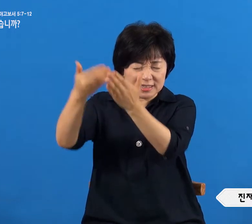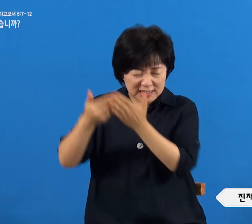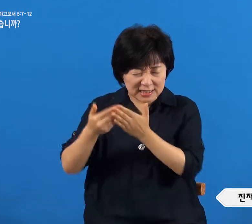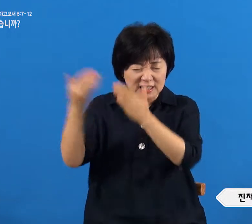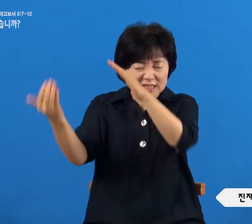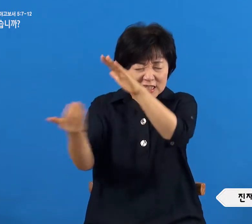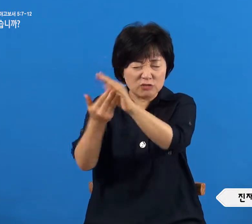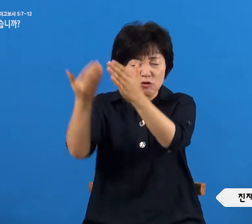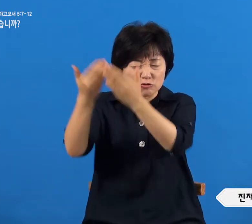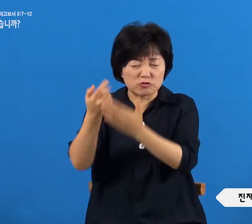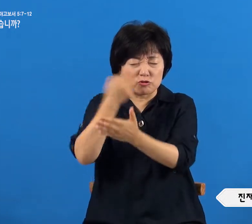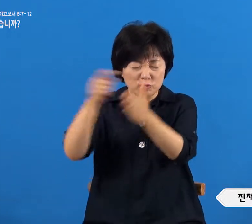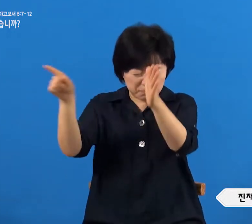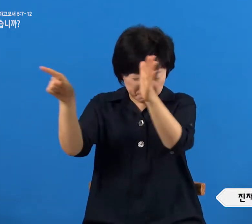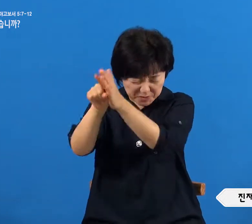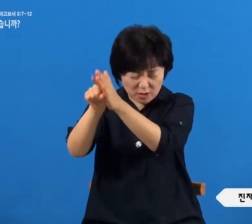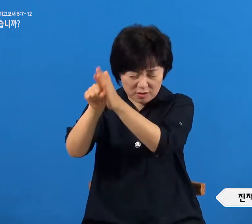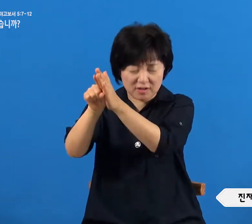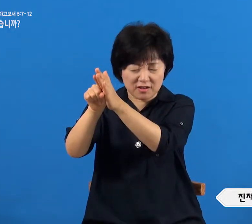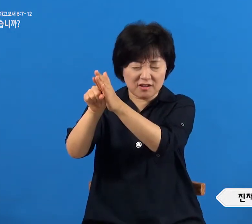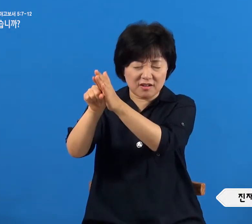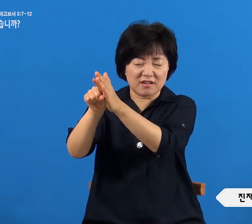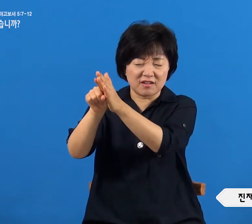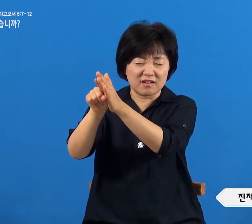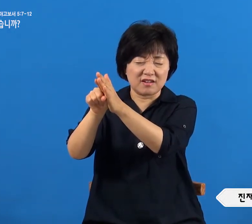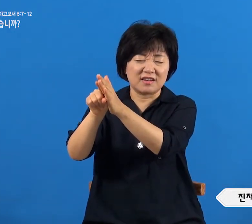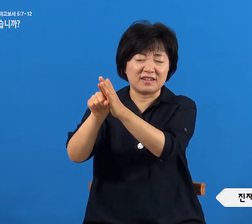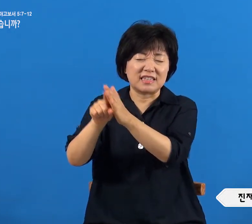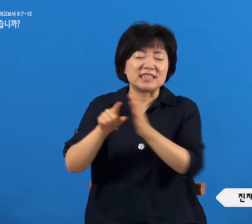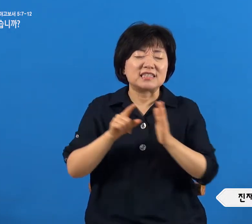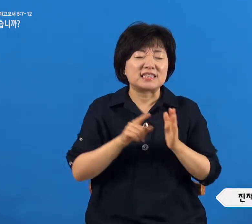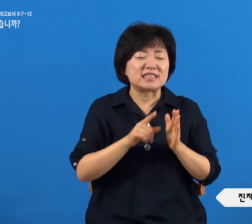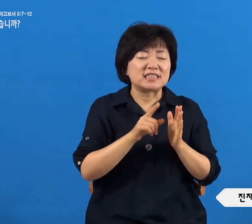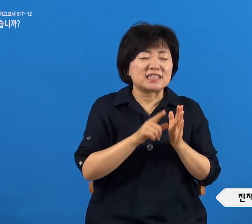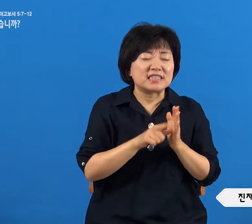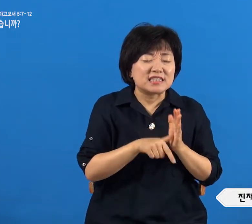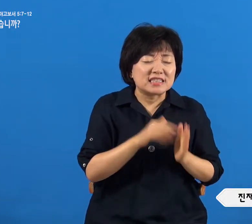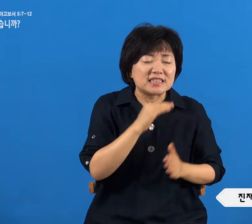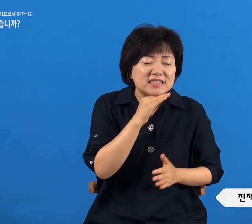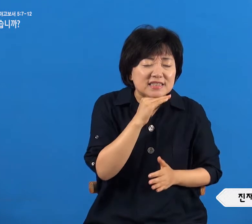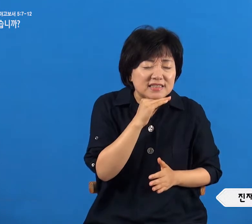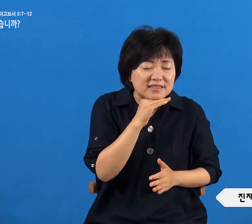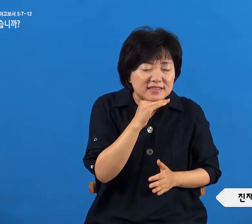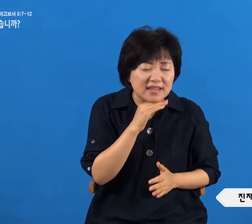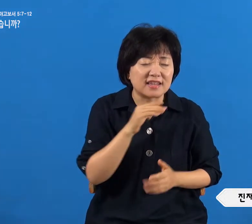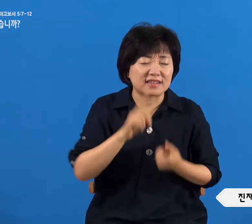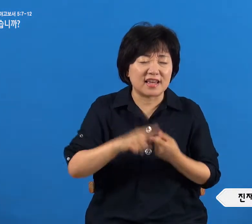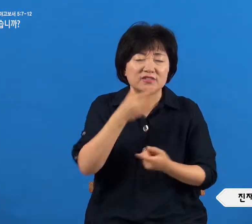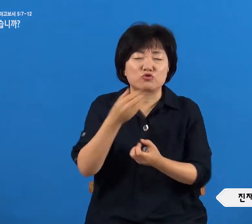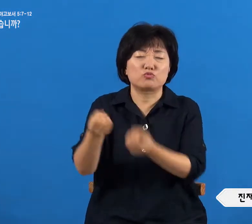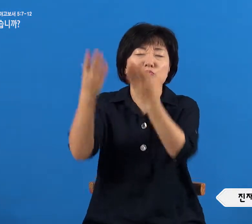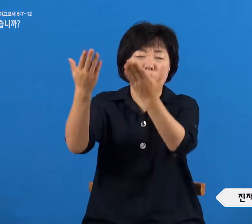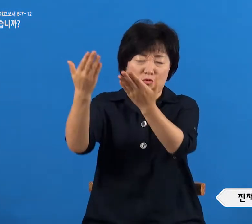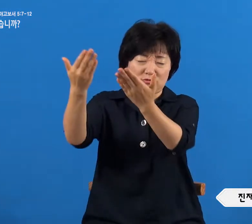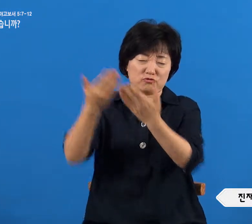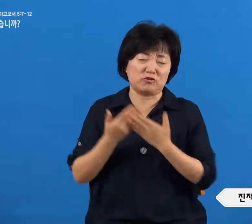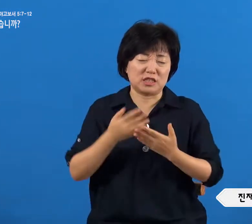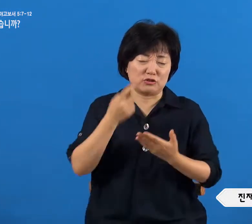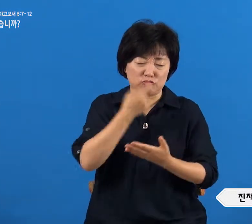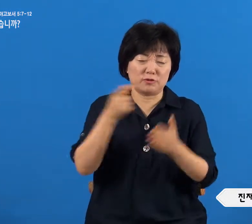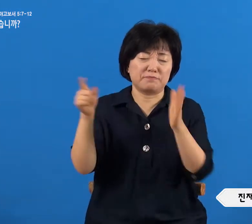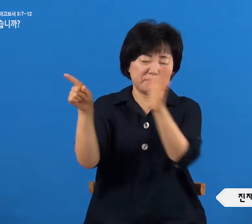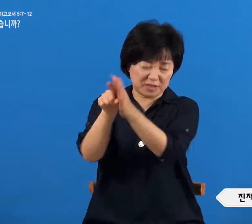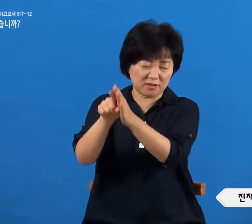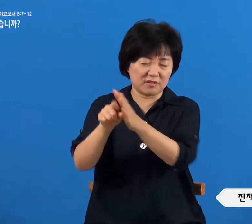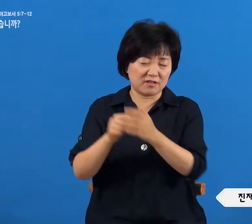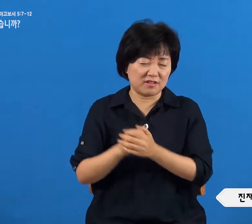그 인내를 통해서 주시고자 하시는 하나님의 축복에 대한 믿음입니다. 오늘